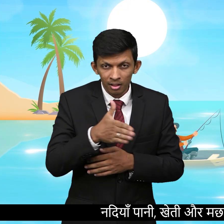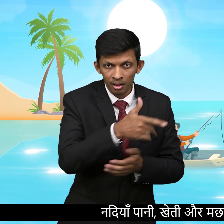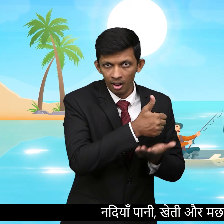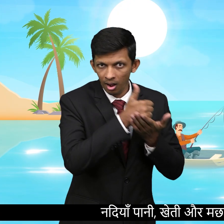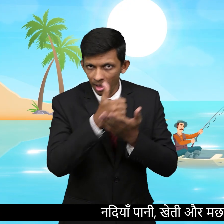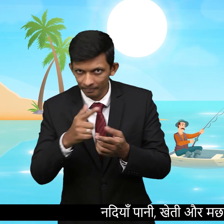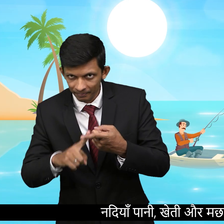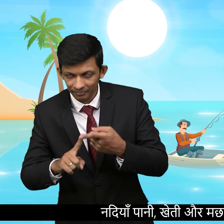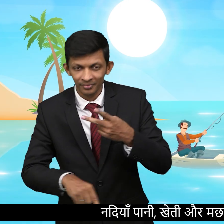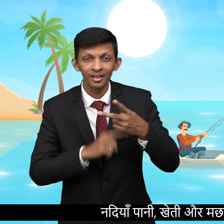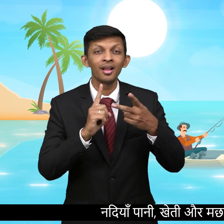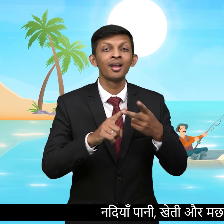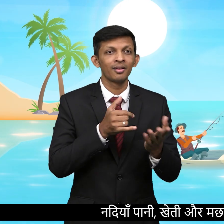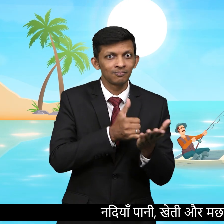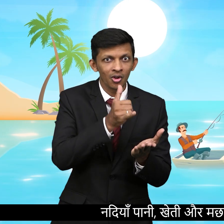करती है।